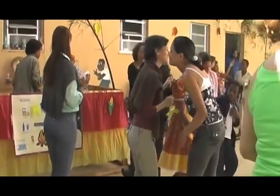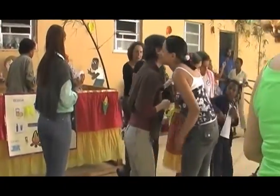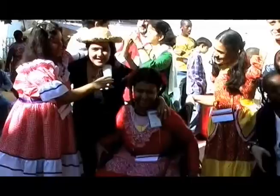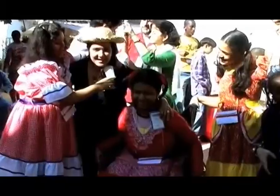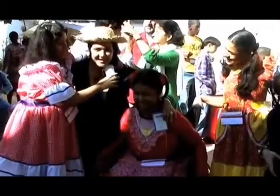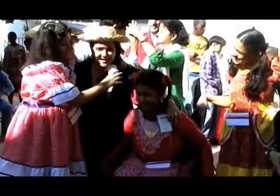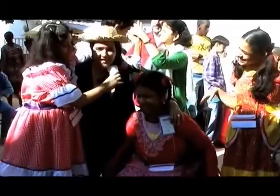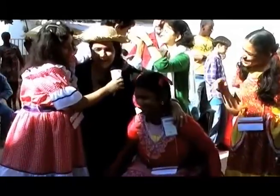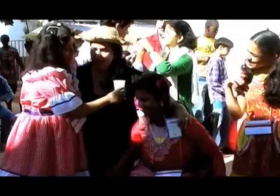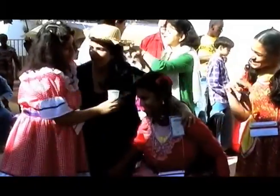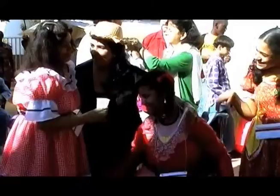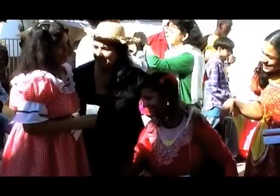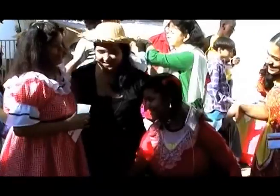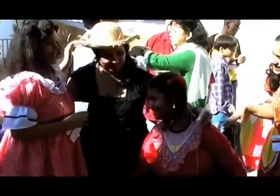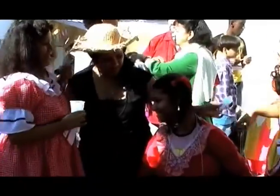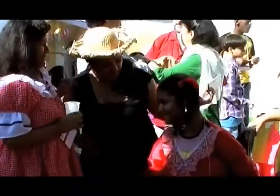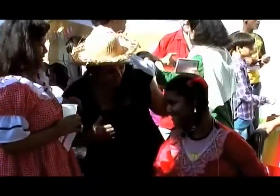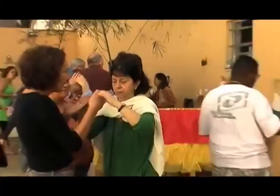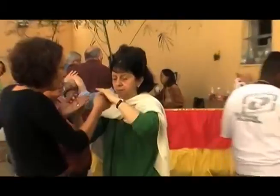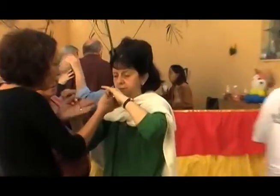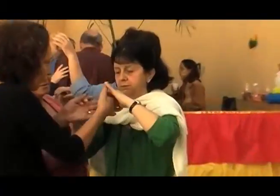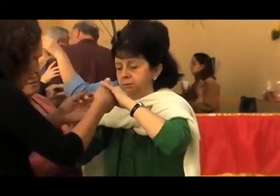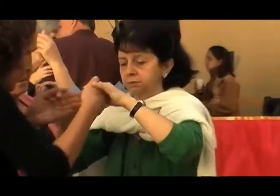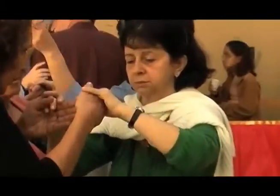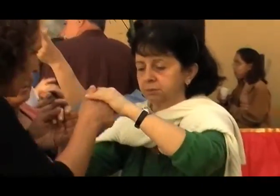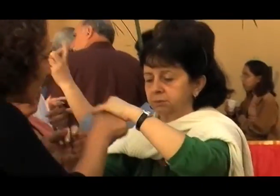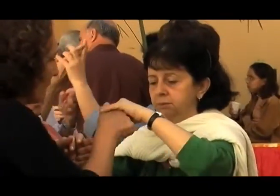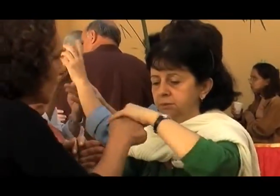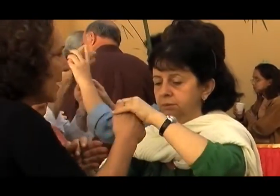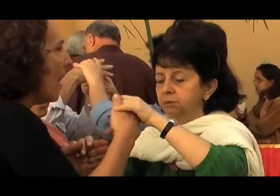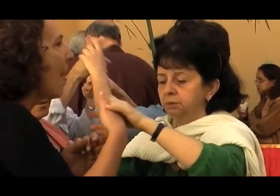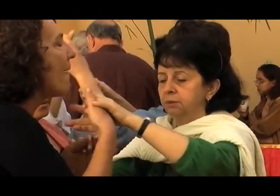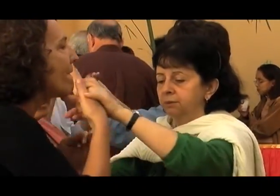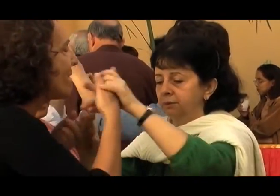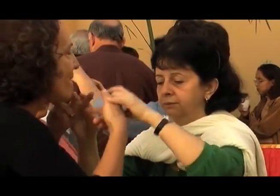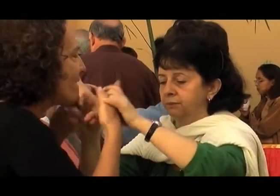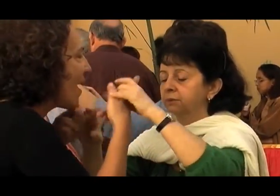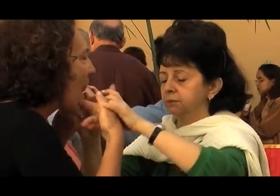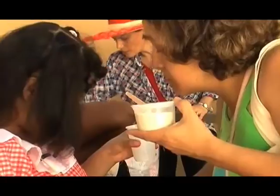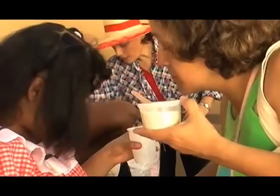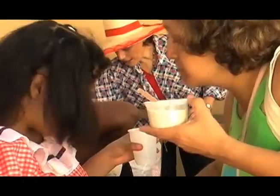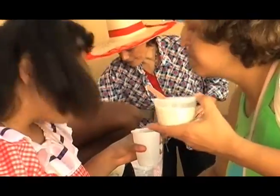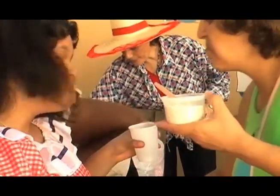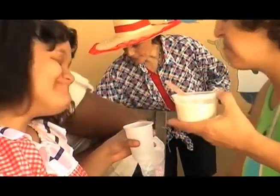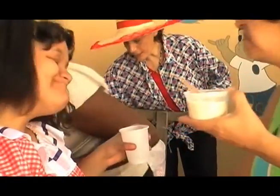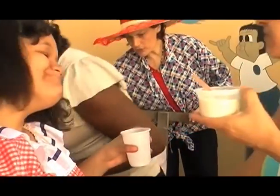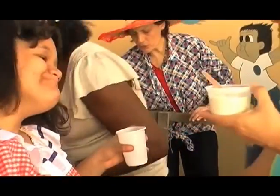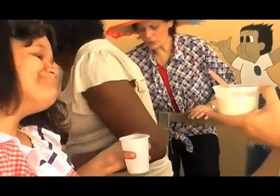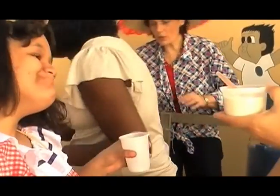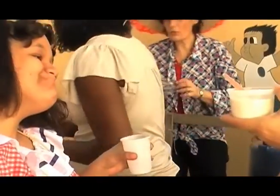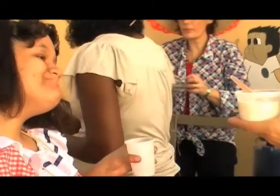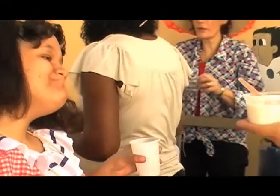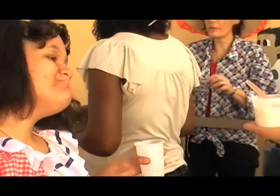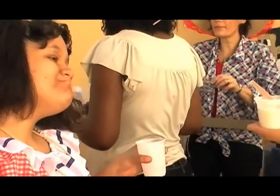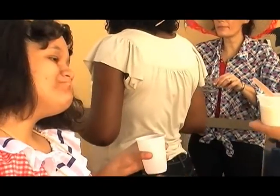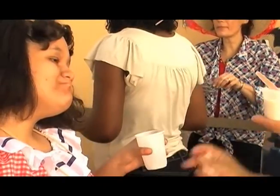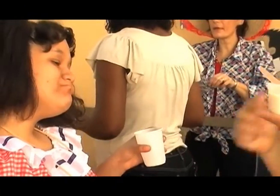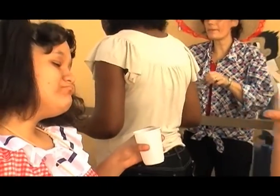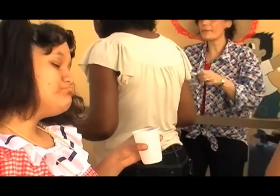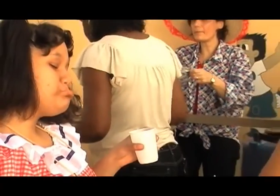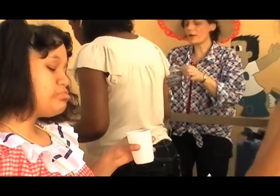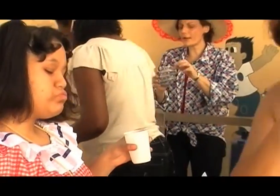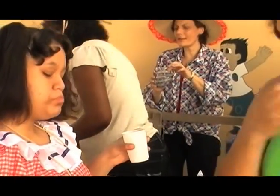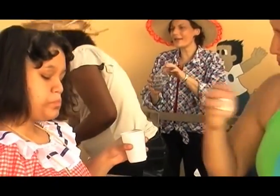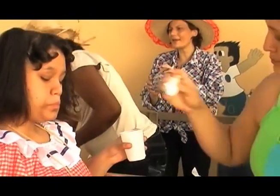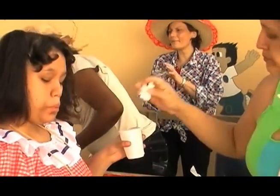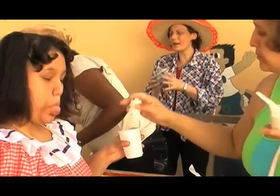professores, na elaboração do programa educacional, digamos assim, desses sujeitos, no sentido de que eles nos